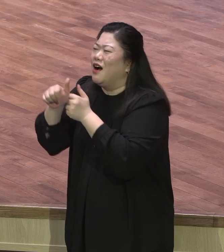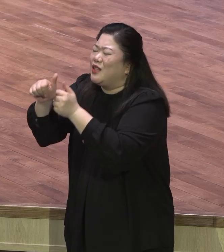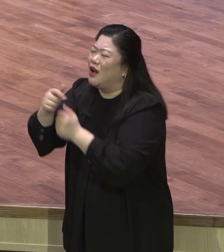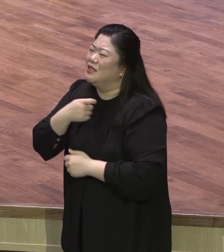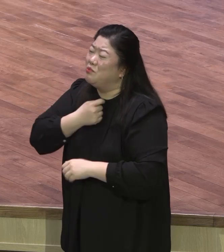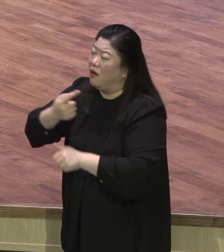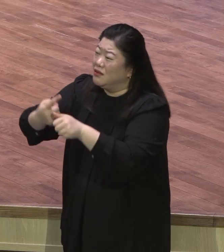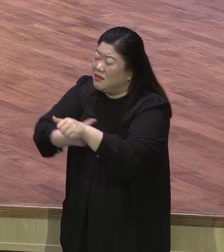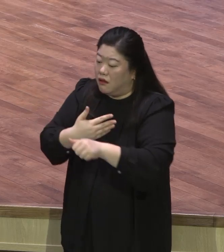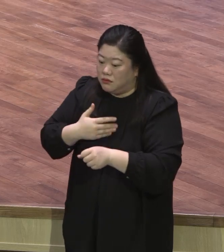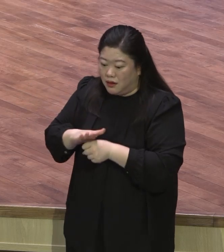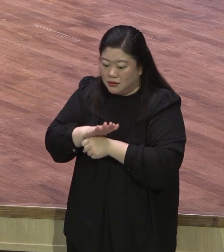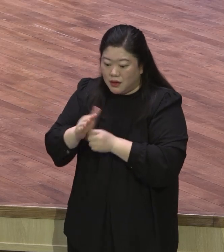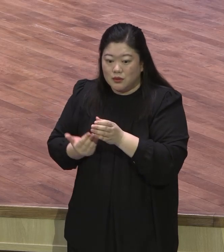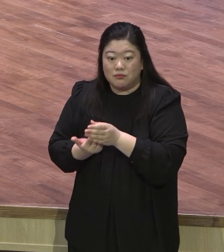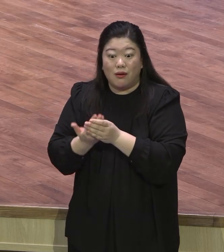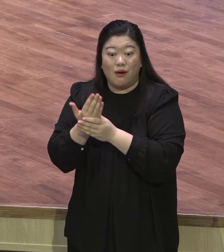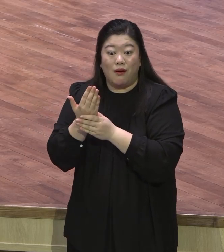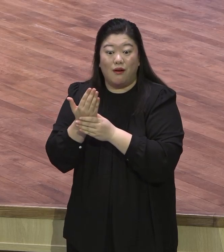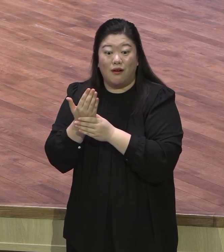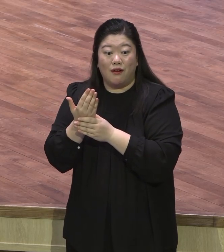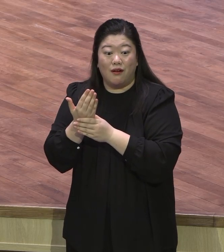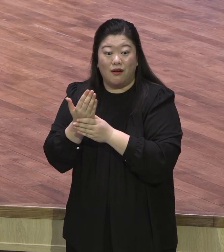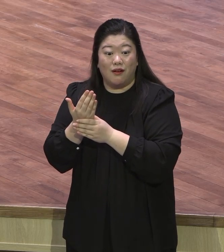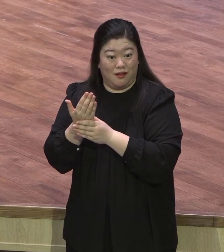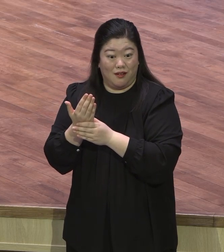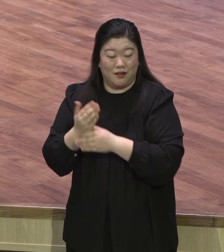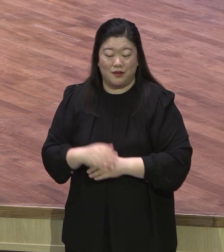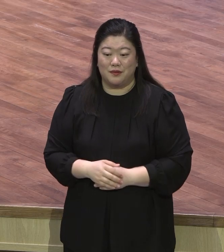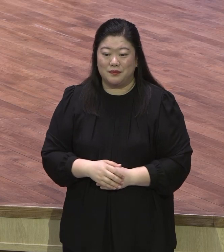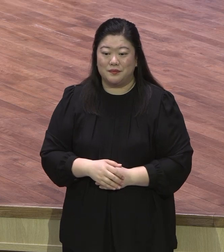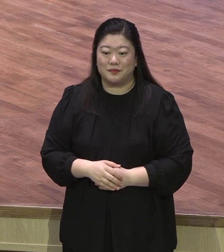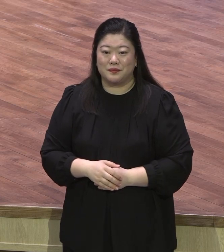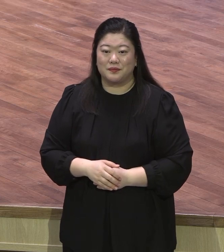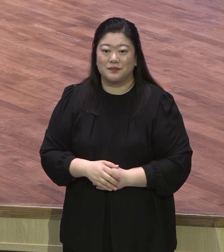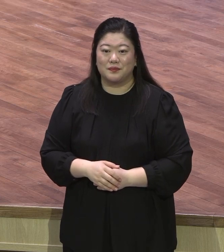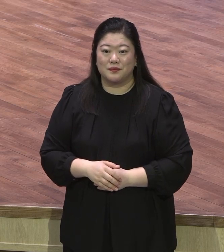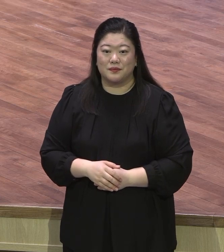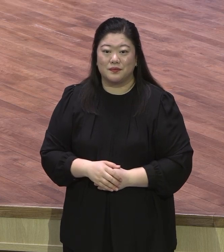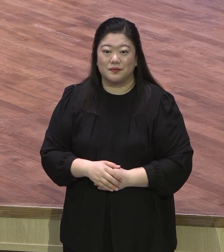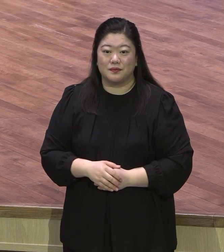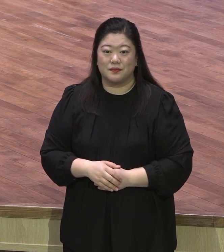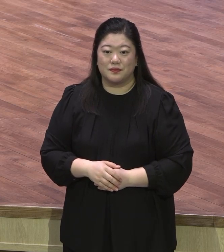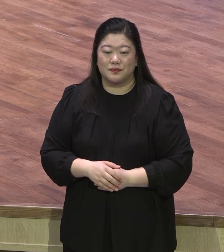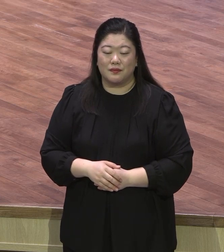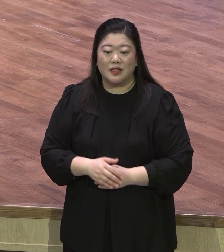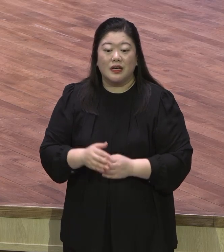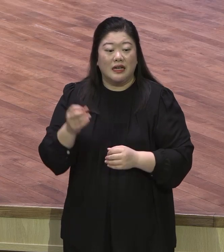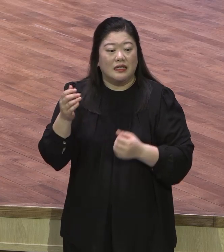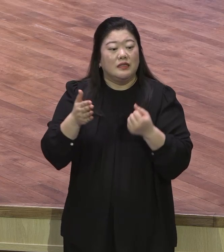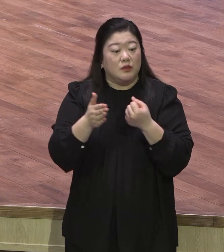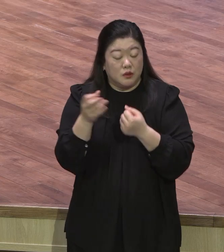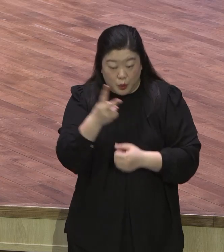부분이라도 닮아가게 되죠 그 통로가 뭐예요 어떻게 닮아갈 수 있어요 기도입니다 기도